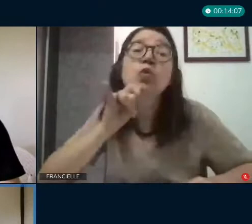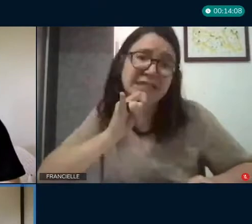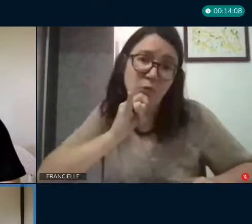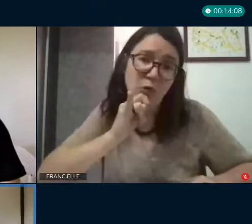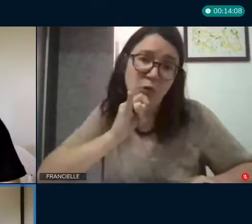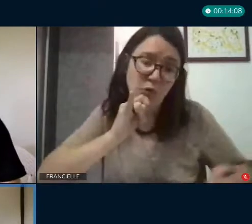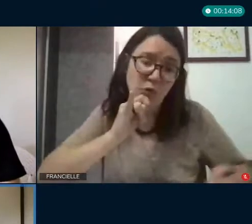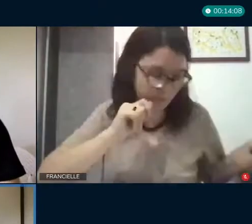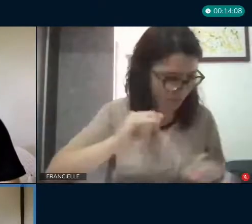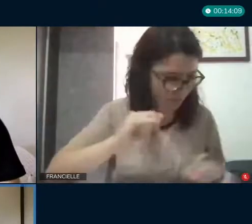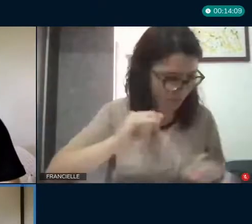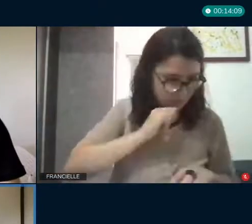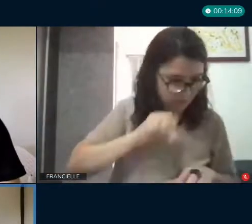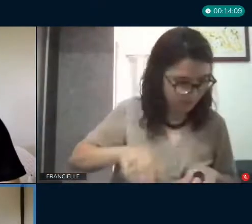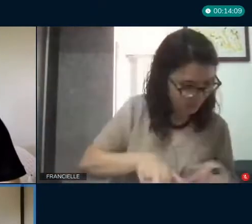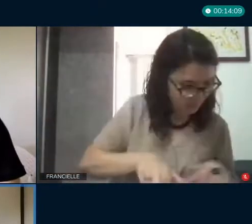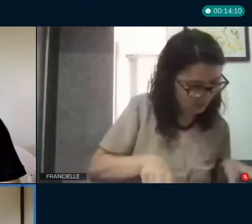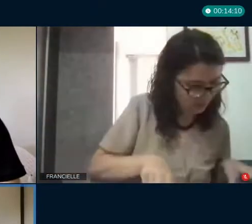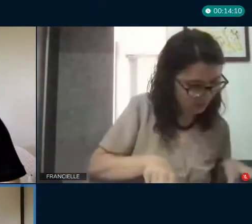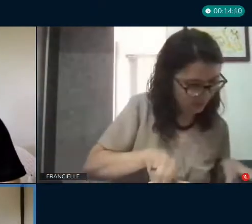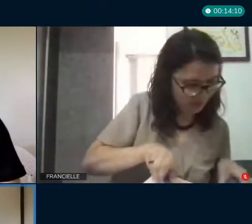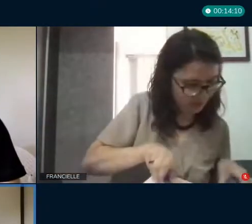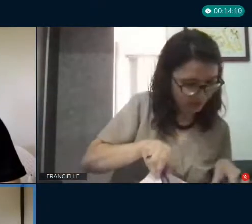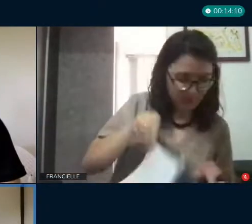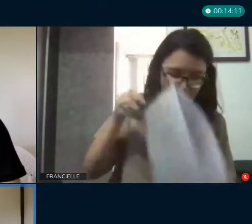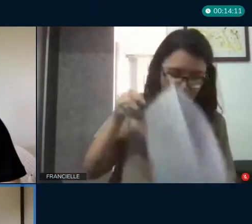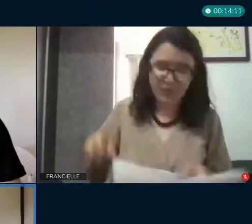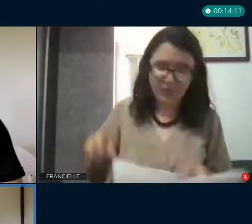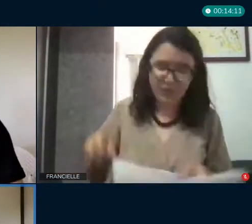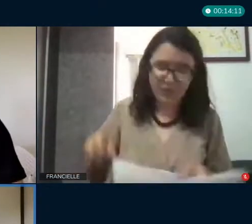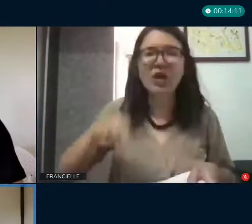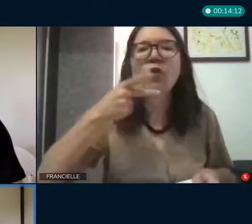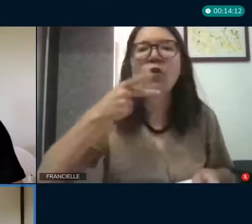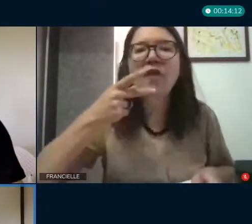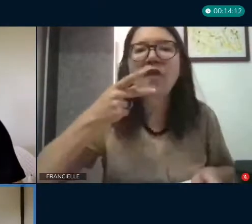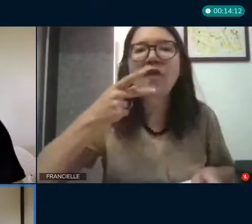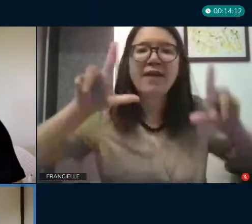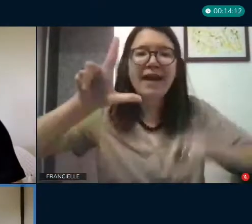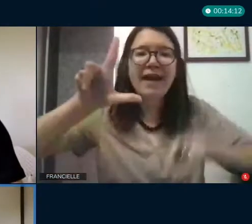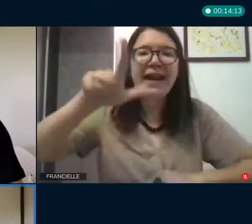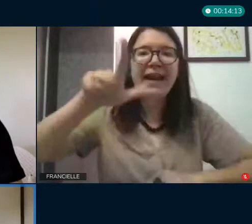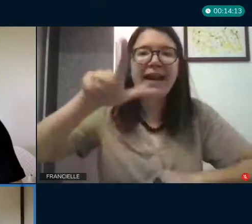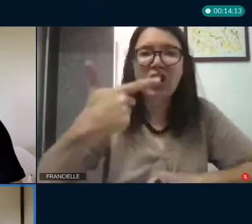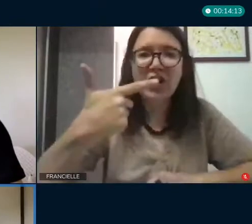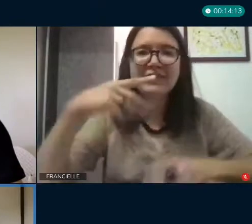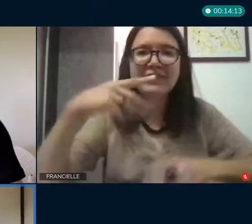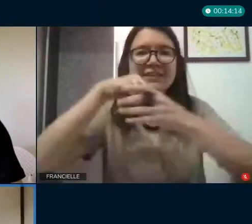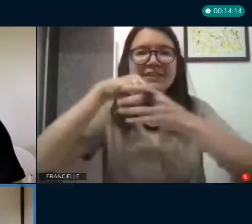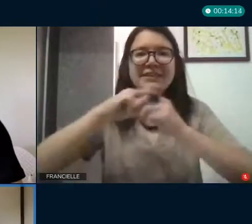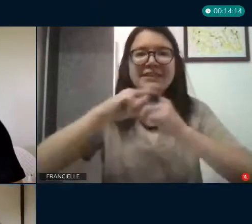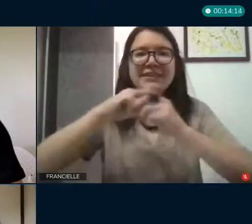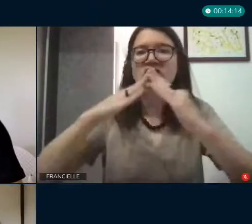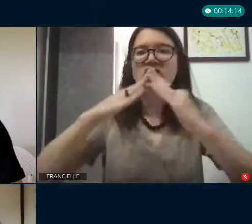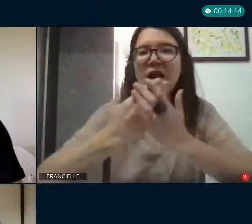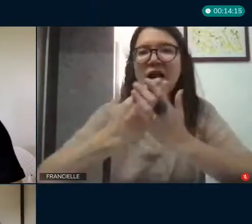E eu vi vários textos e vários autores em relação a essa área de pesquisa.